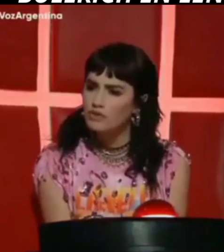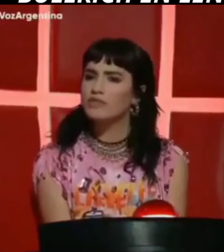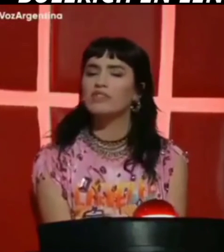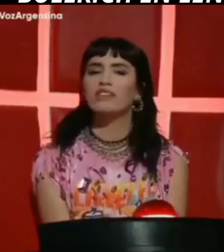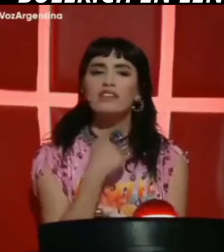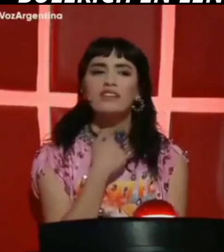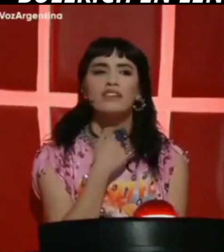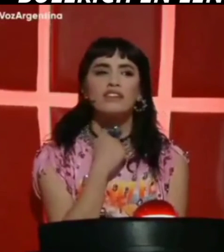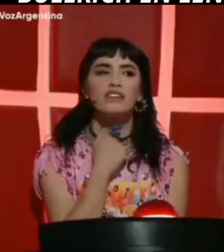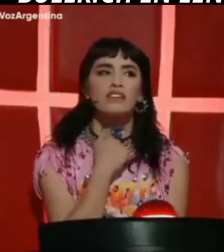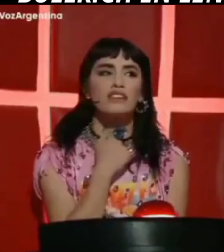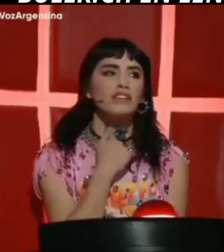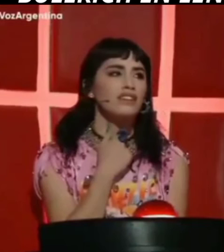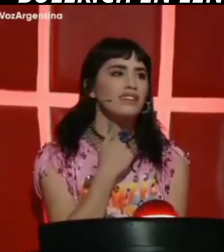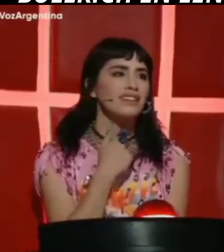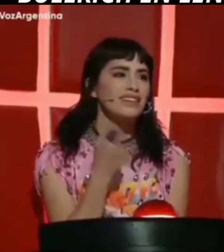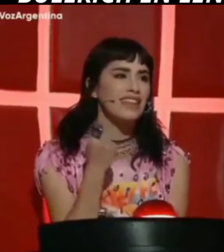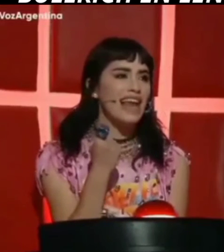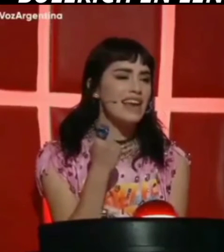existe la razón que venza la pasión. Dale.